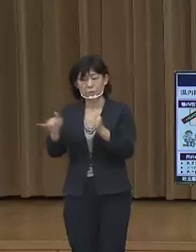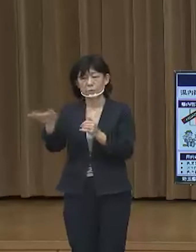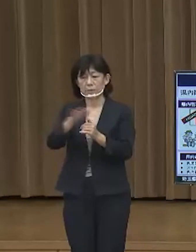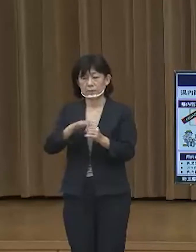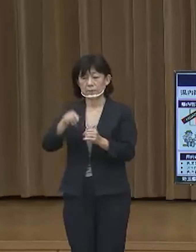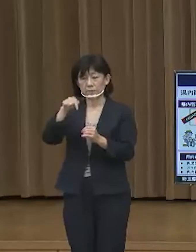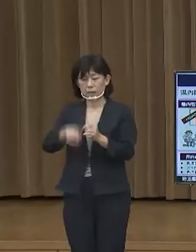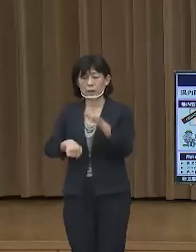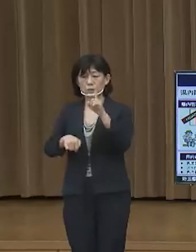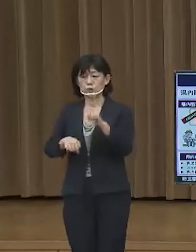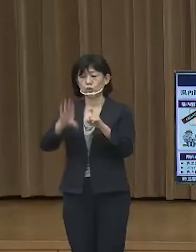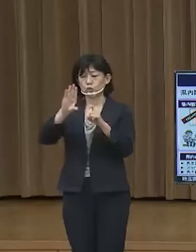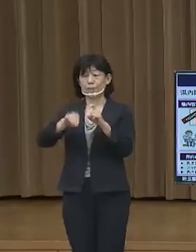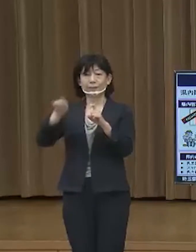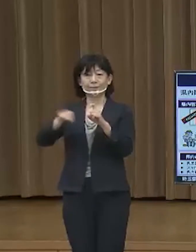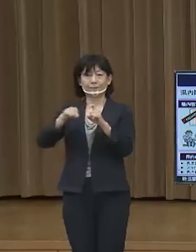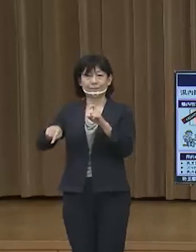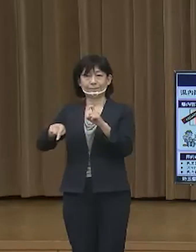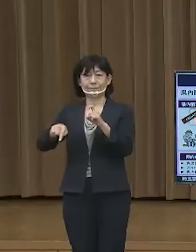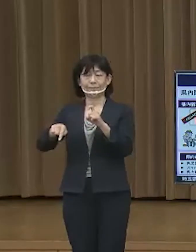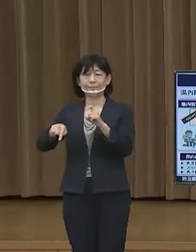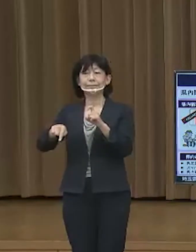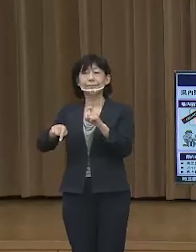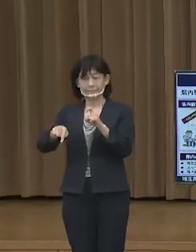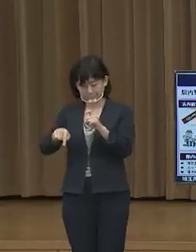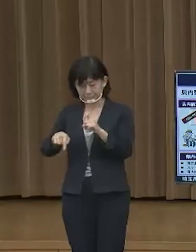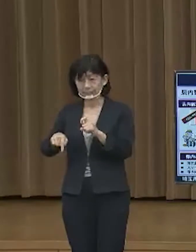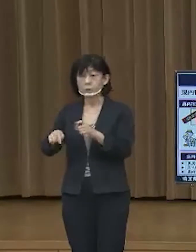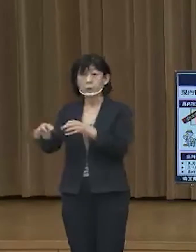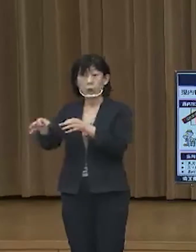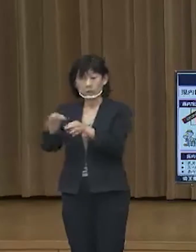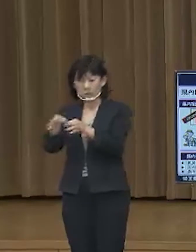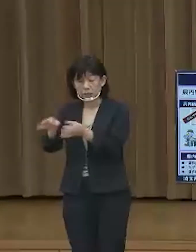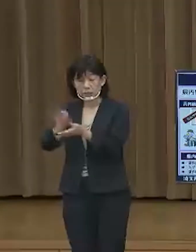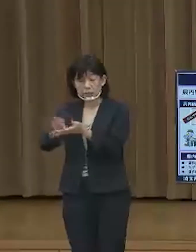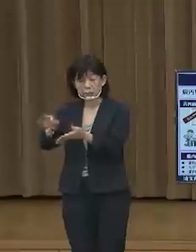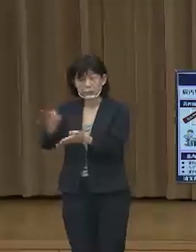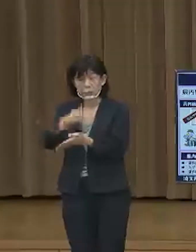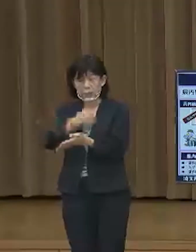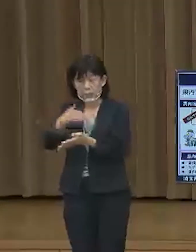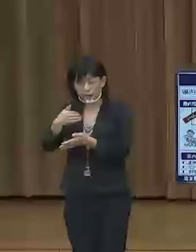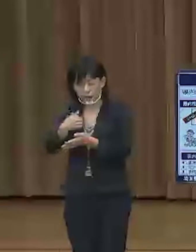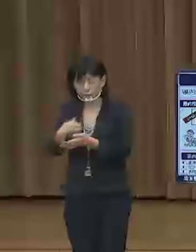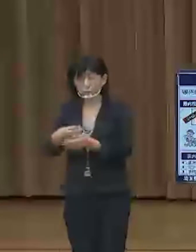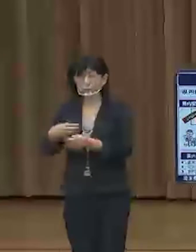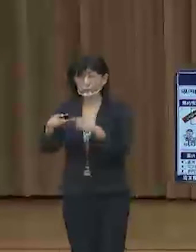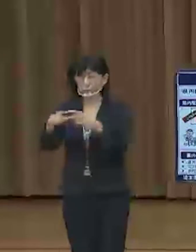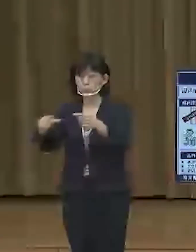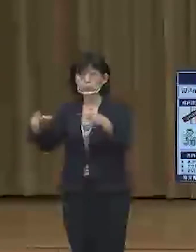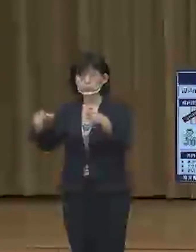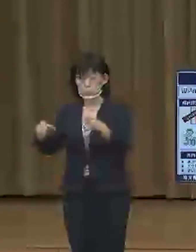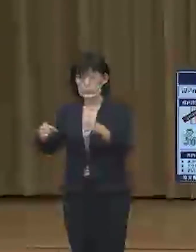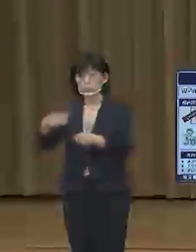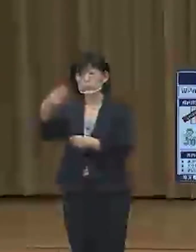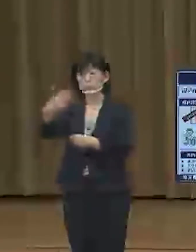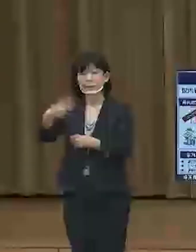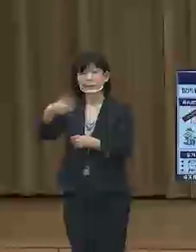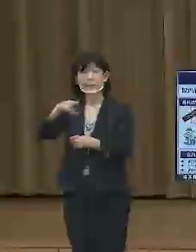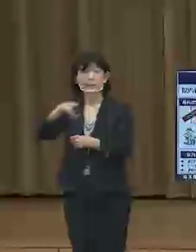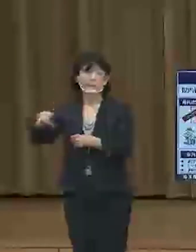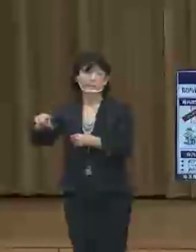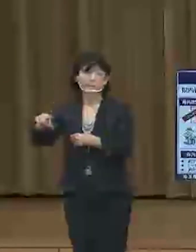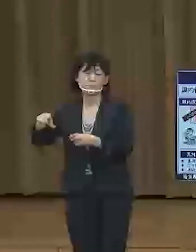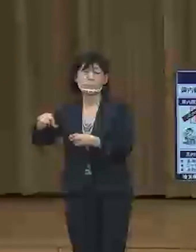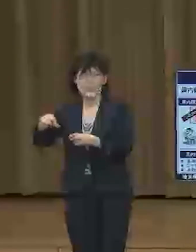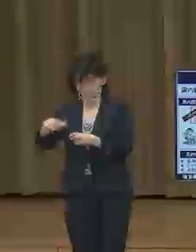に物産事業者等で利用できる3000円分のクーポンを配布して